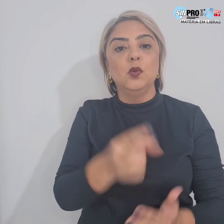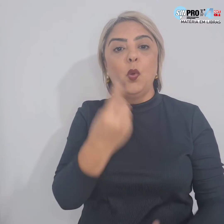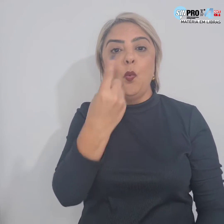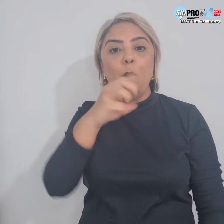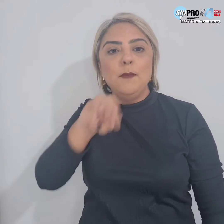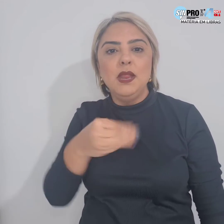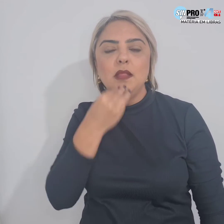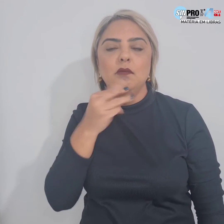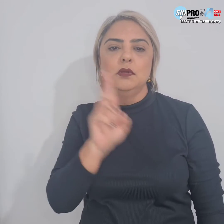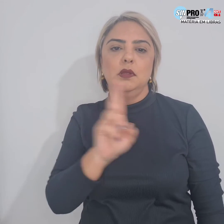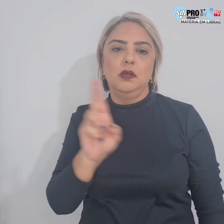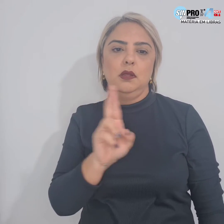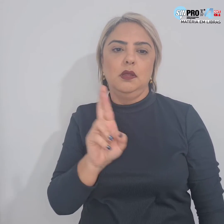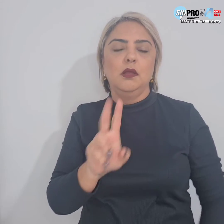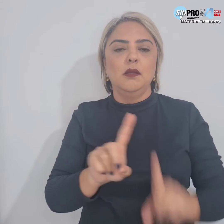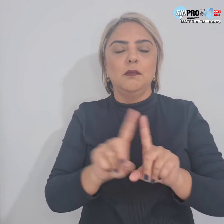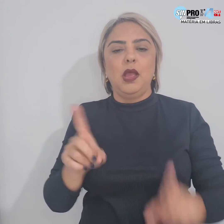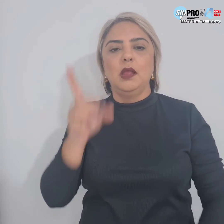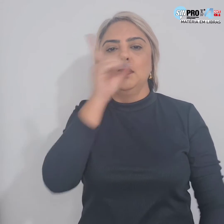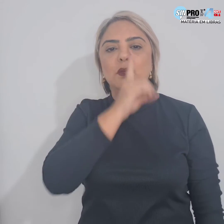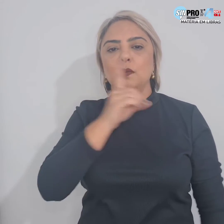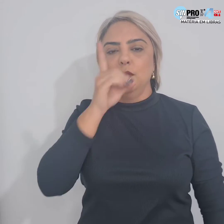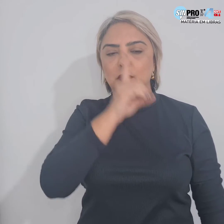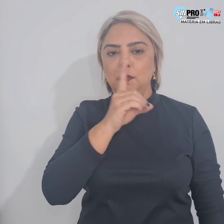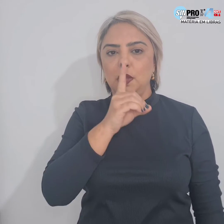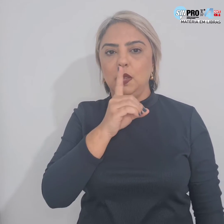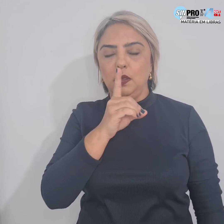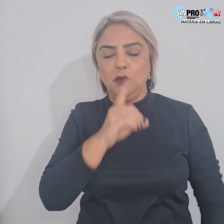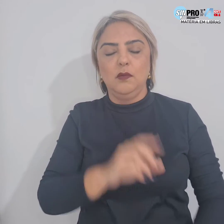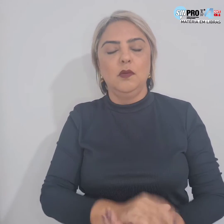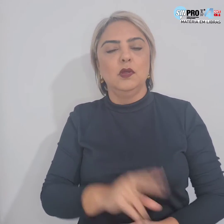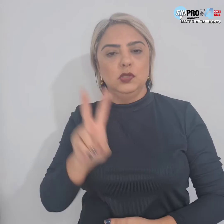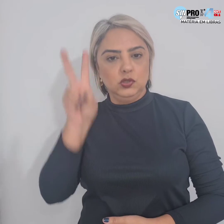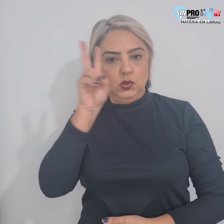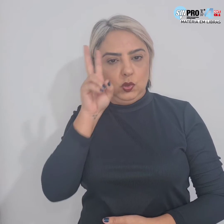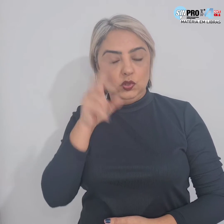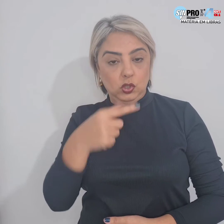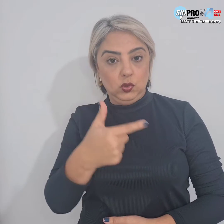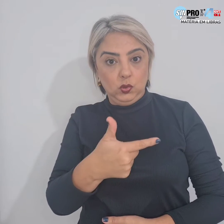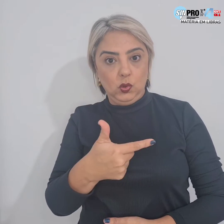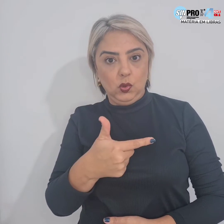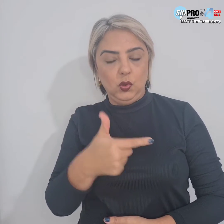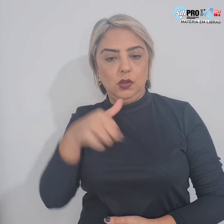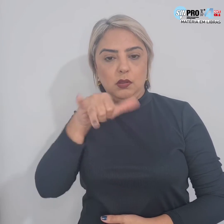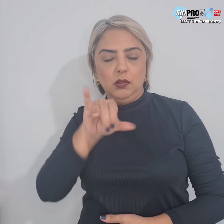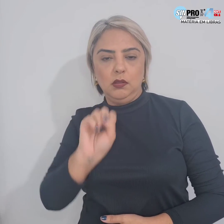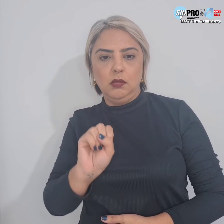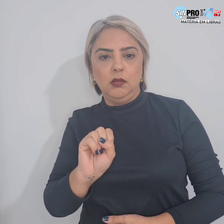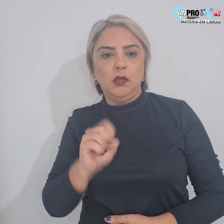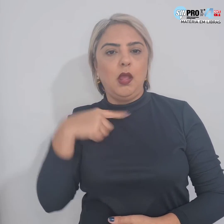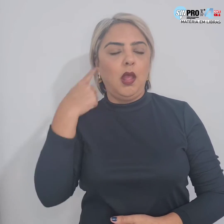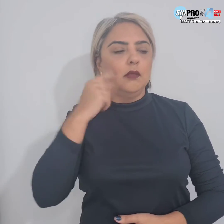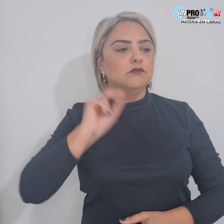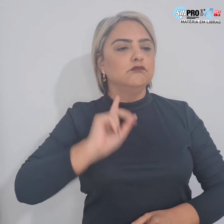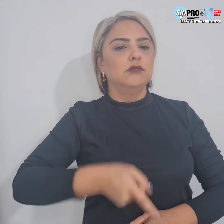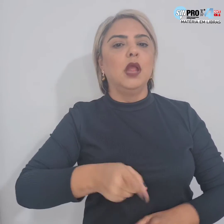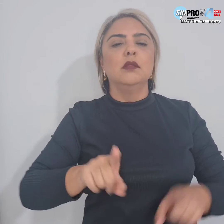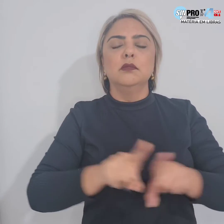Mas no domingo, 2 do 5, a desembargadora Sandra de Santis, também do